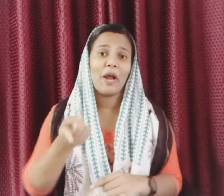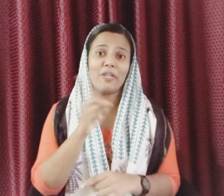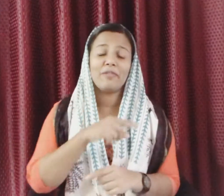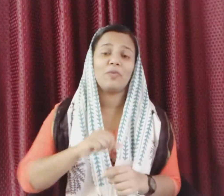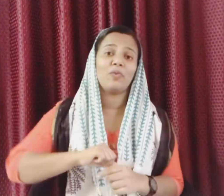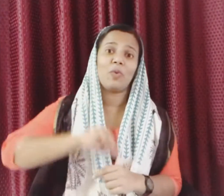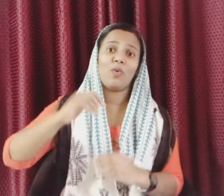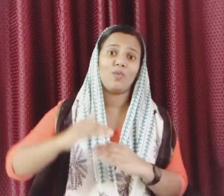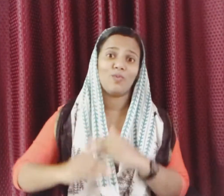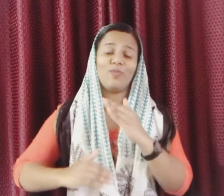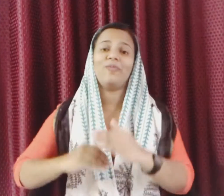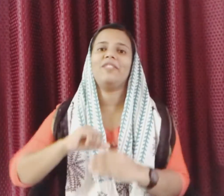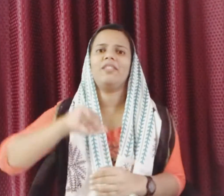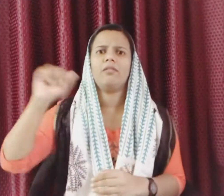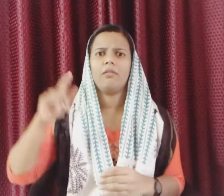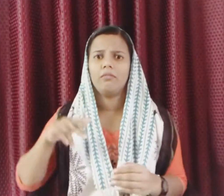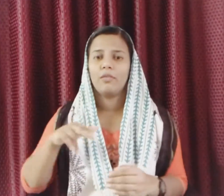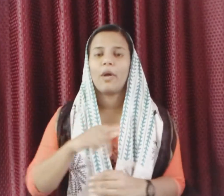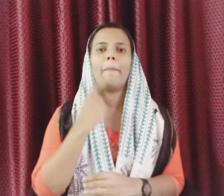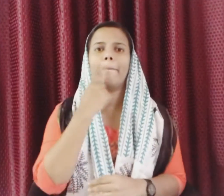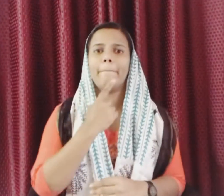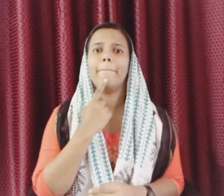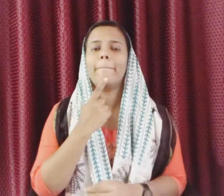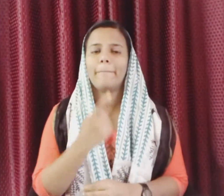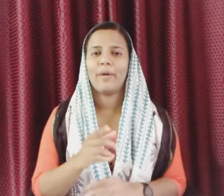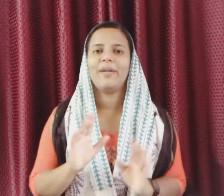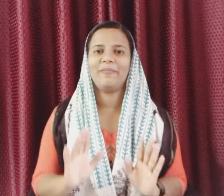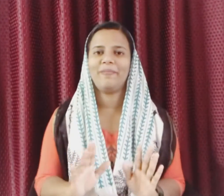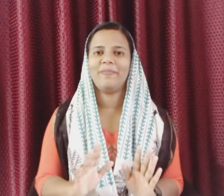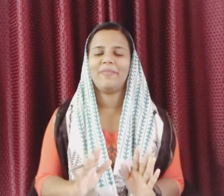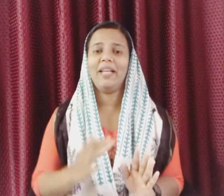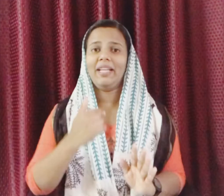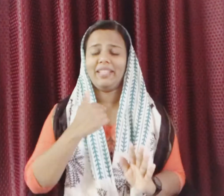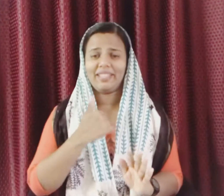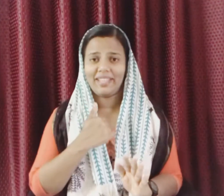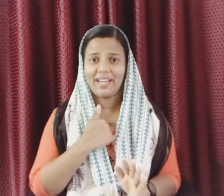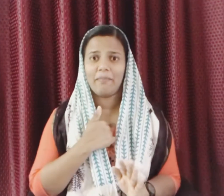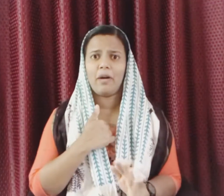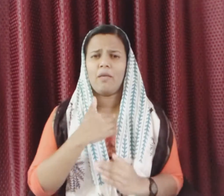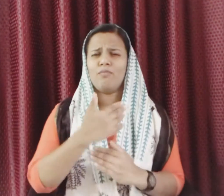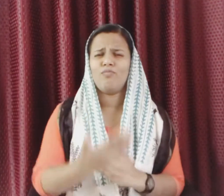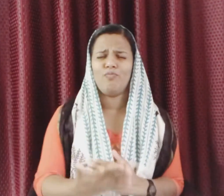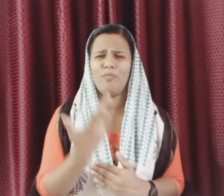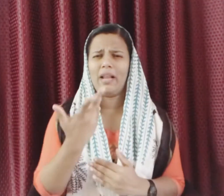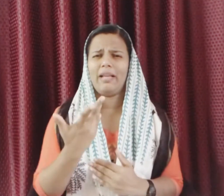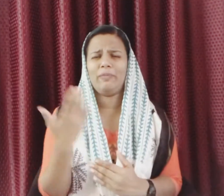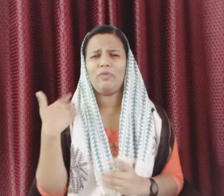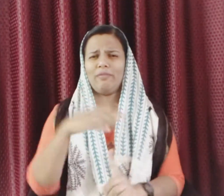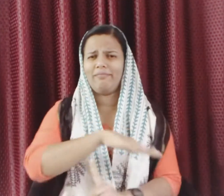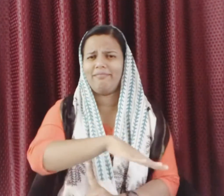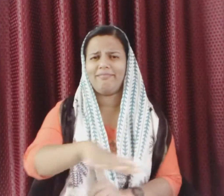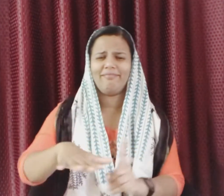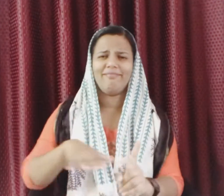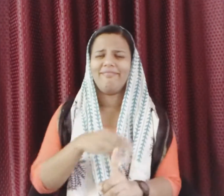കാലങ്ങളിൽ ജയത്തോടെ നടത്തിയ ദൈവം ഇനിയും ജയത്തോടെ നടത്തുമെന്ന് പറഞ്ഞു. എന്ന് വെച്ചാൽ ഹല്ലേലൂയ, നമ്മുടെ മുമ്പിൽ ഏത് സാഹചര്യം വന്നാലും,